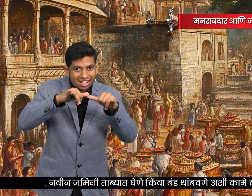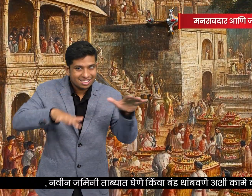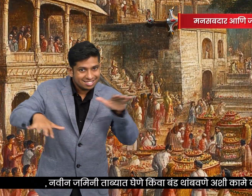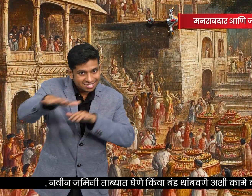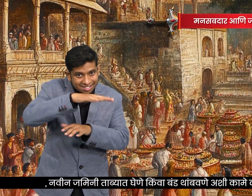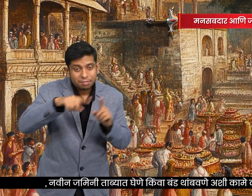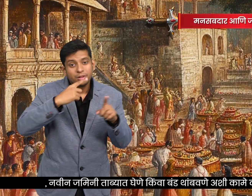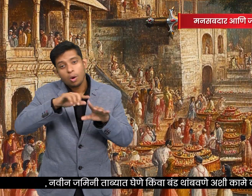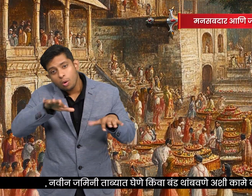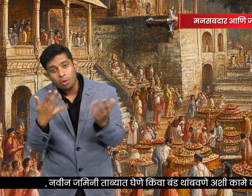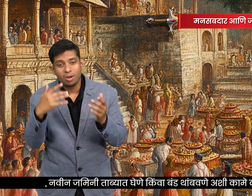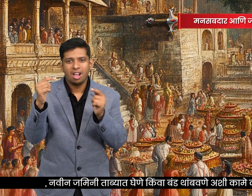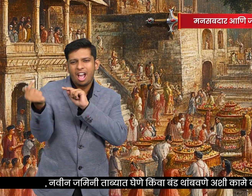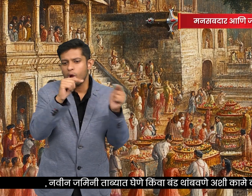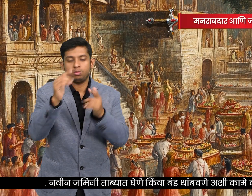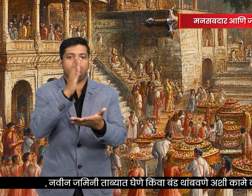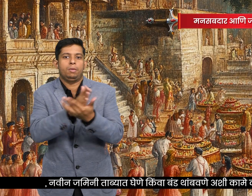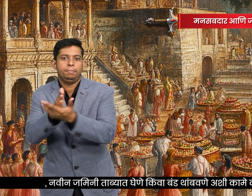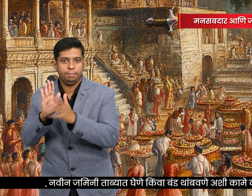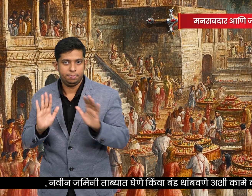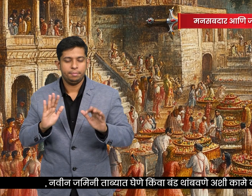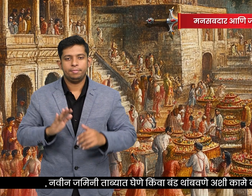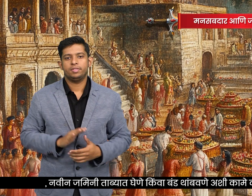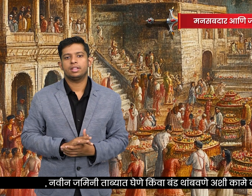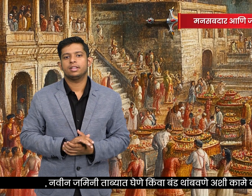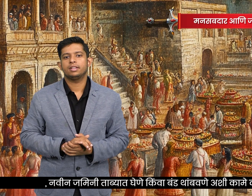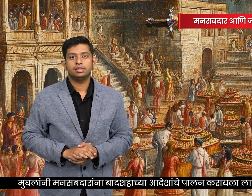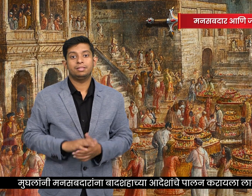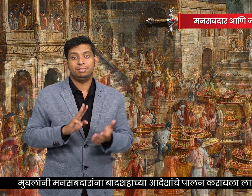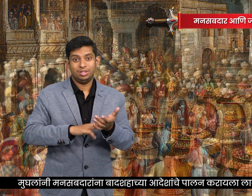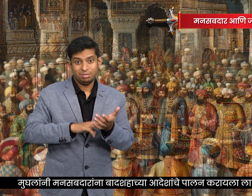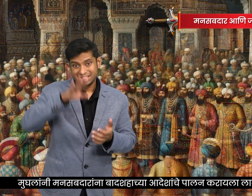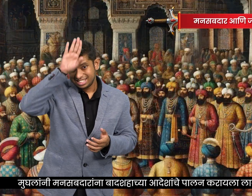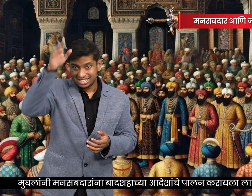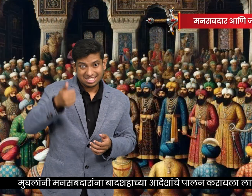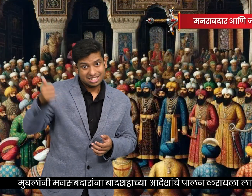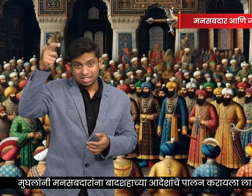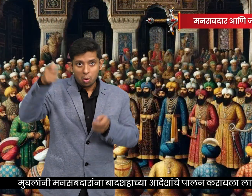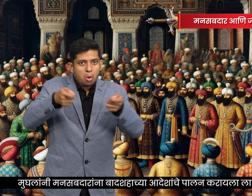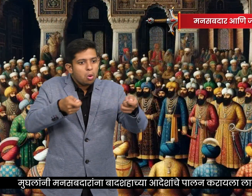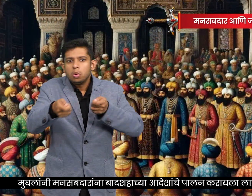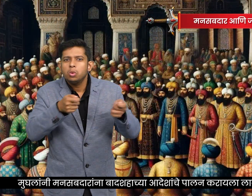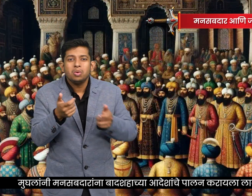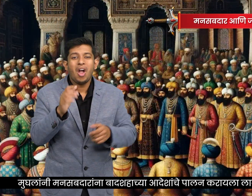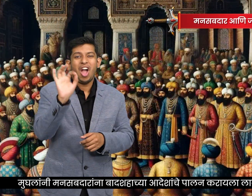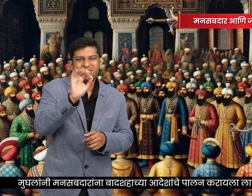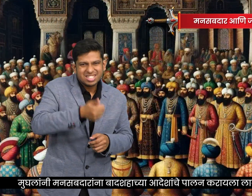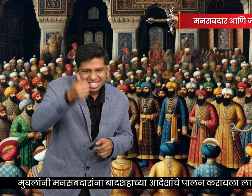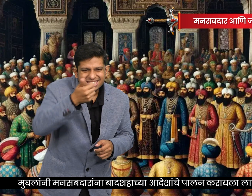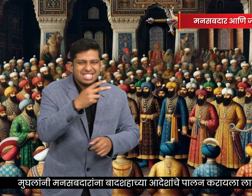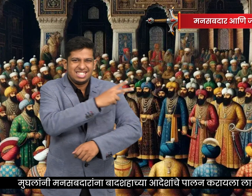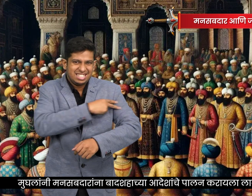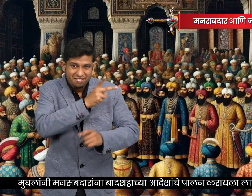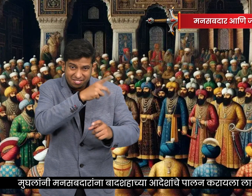जमिनी ताब्यात घेणे किंवा बंड थांबवणे अशी कामे करत असत. आणि मनसबदारांना